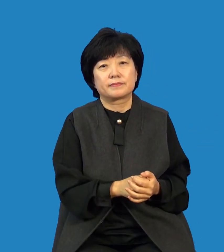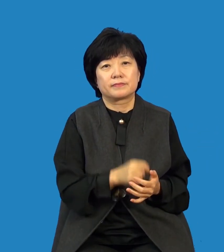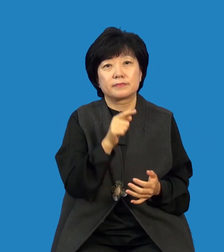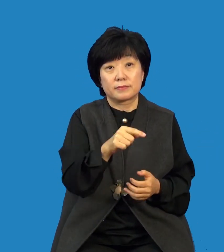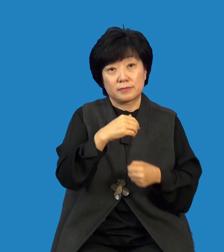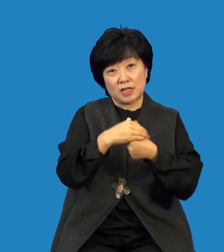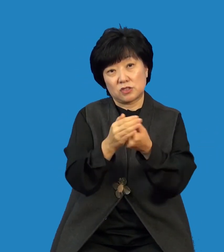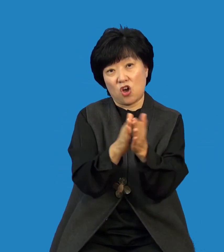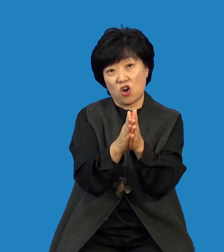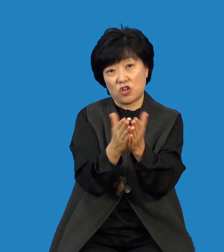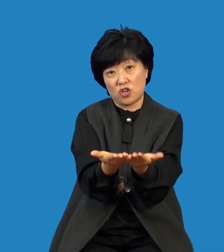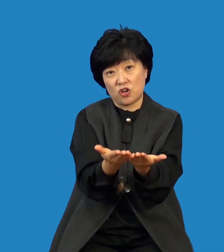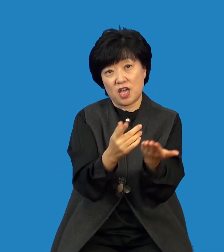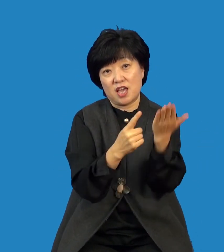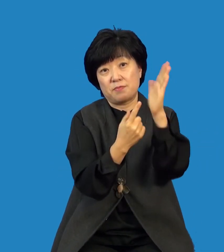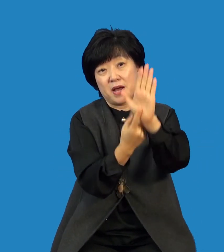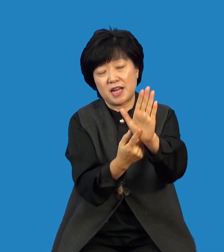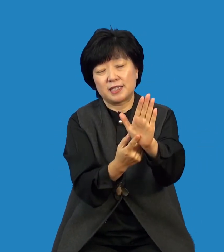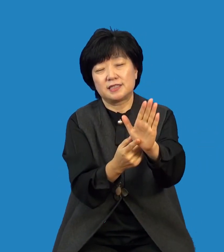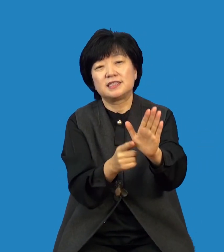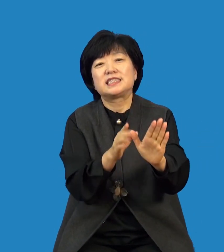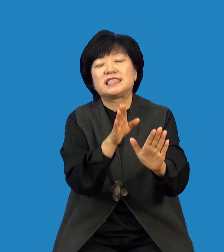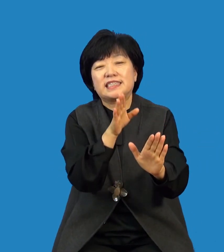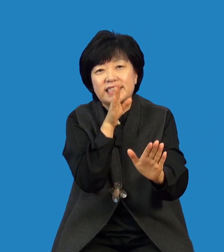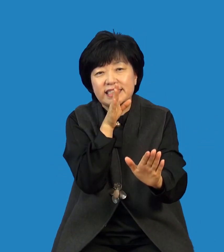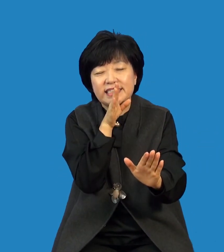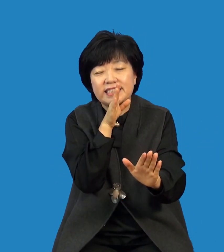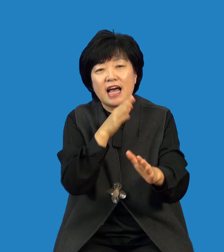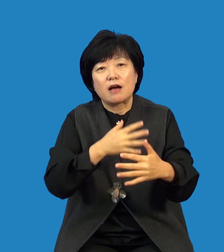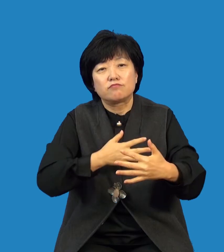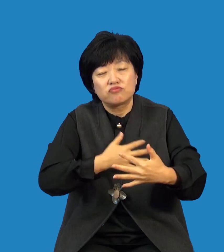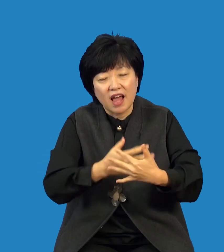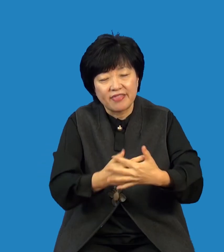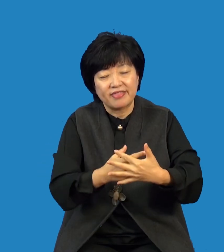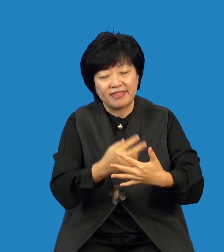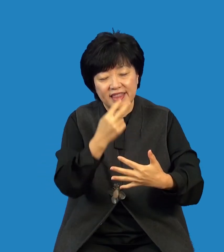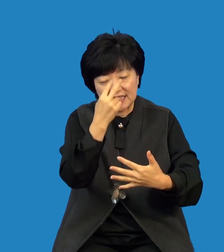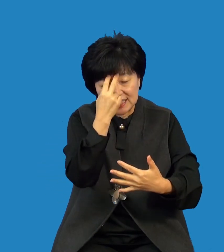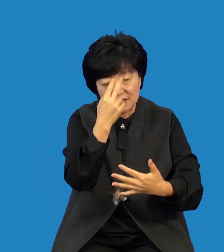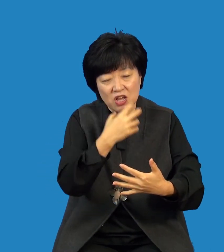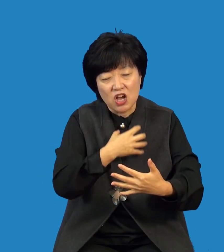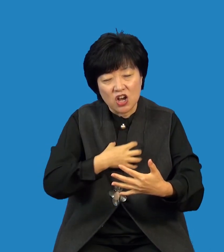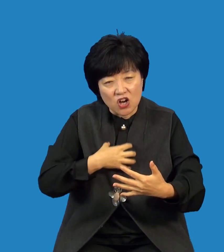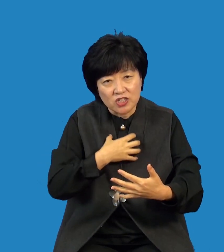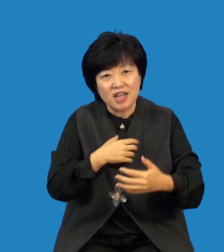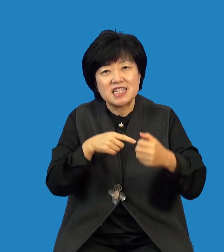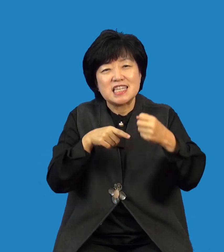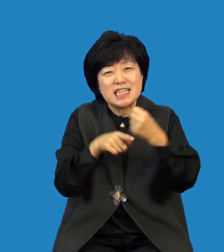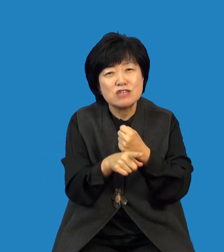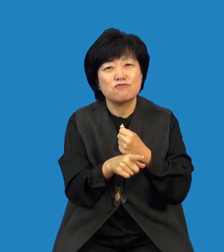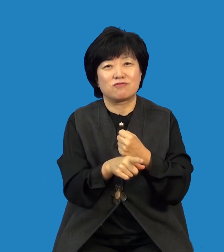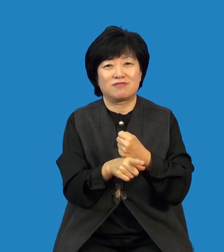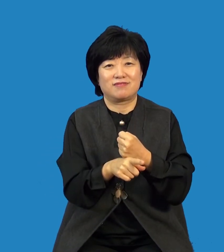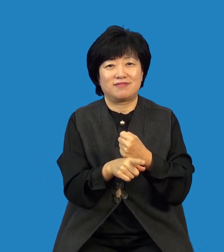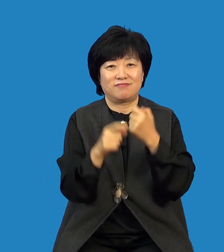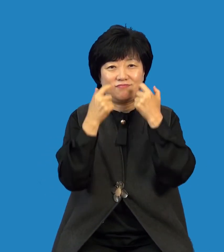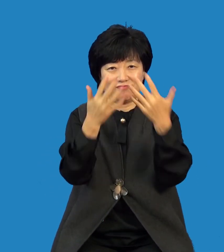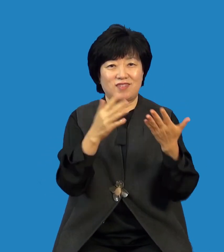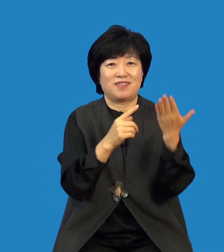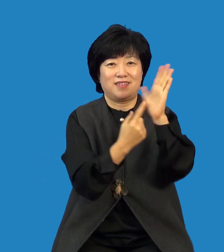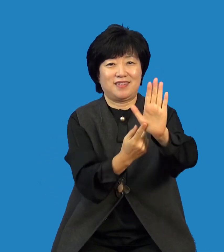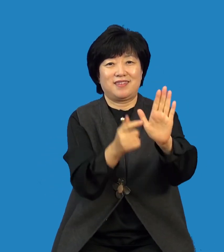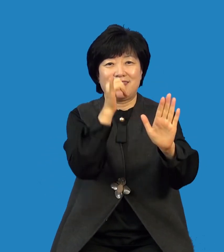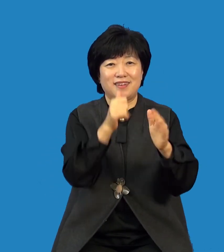우리 인생에 대한 진단이에요. 왜 사람이 두려워하고 불안하고 근심해하는가? 그것은 하나님으로부터 멀어졌기 때문이라는 거야. 내